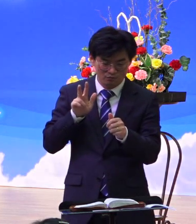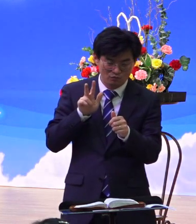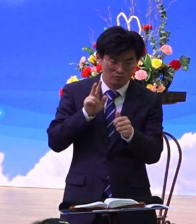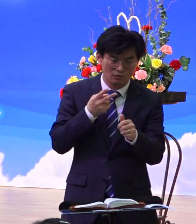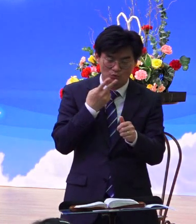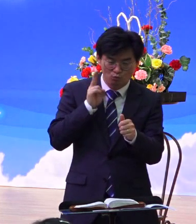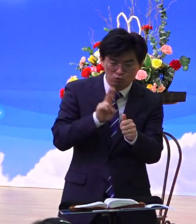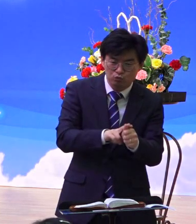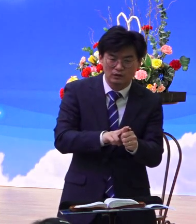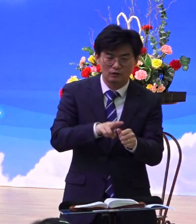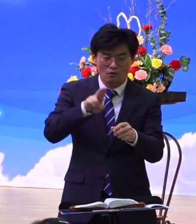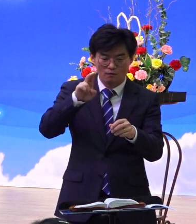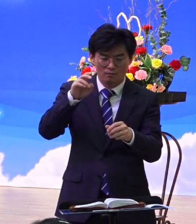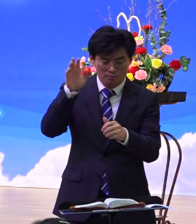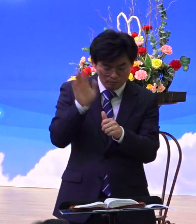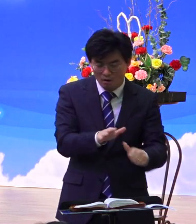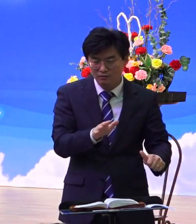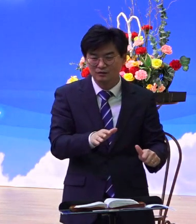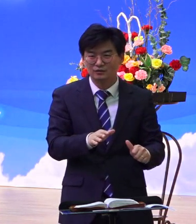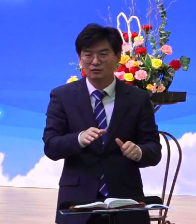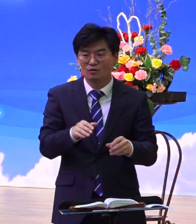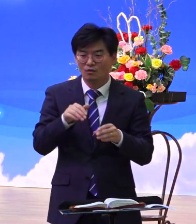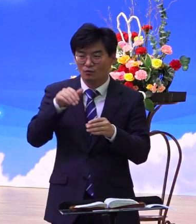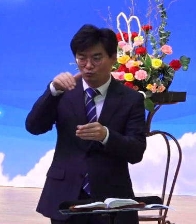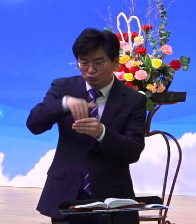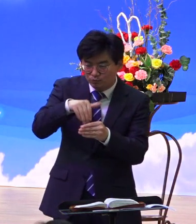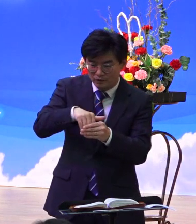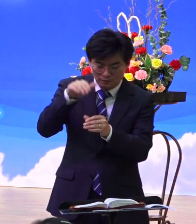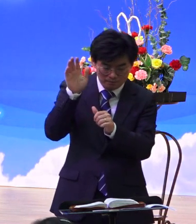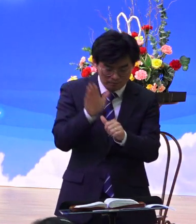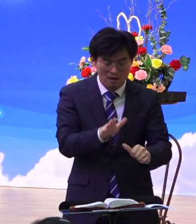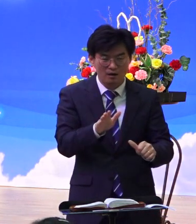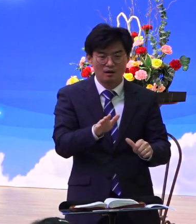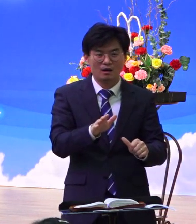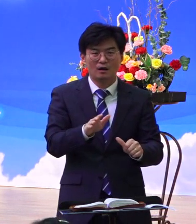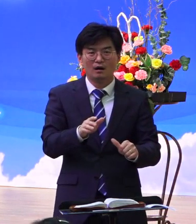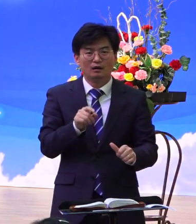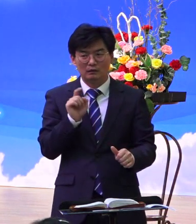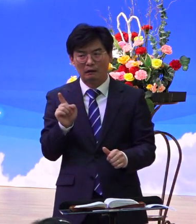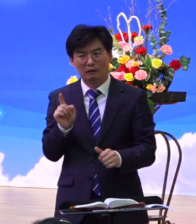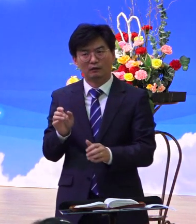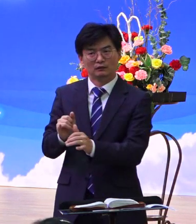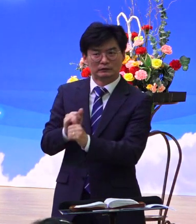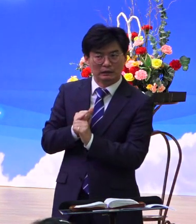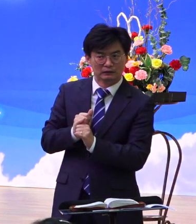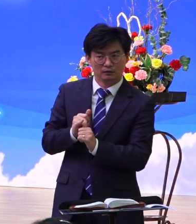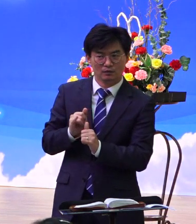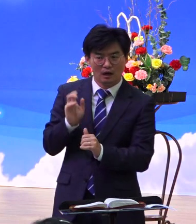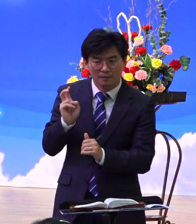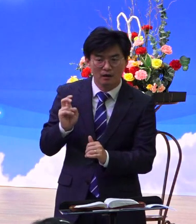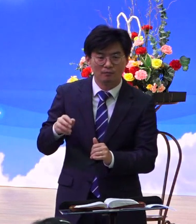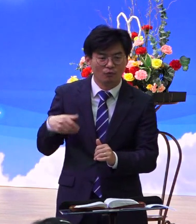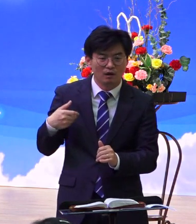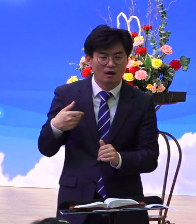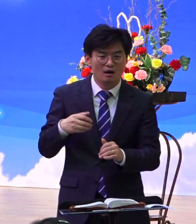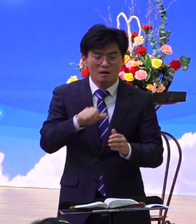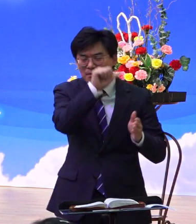걸리고 우울증에 걸려서 주변의 친구들이 늘 그를 자살하지 않을까 돌아보아야 하는